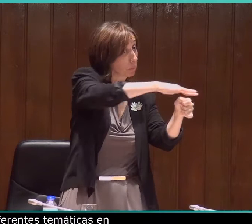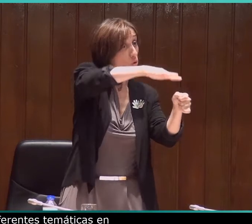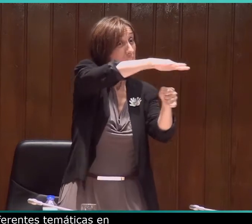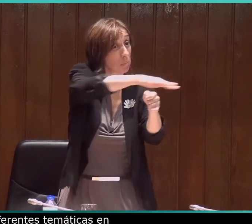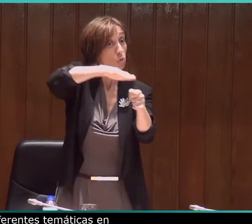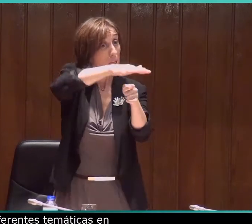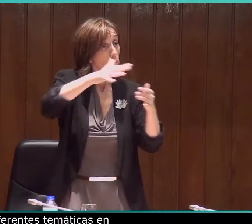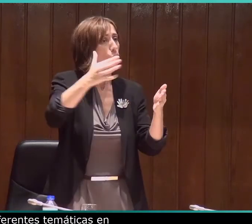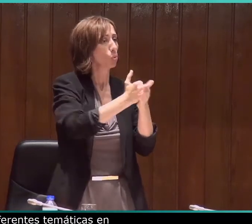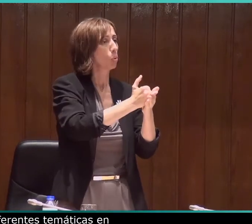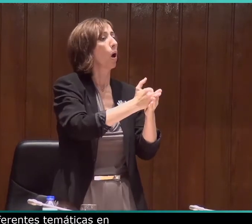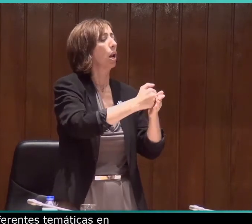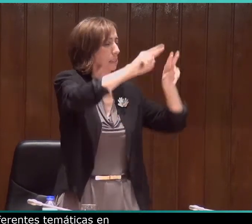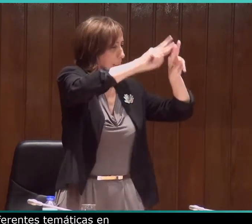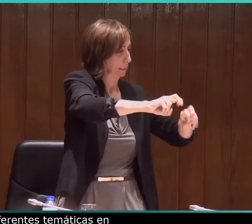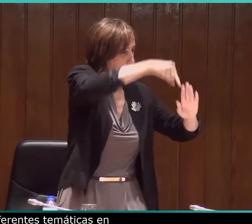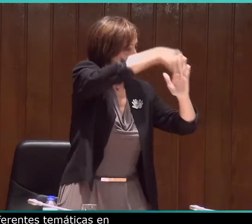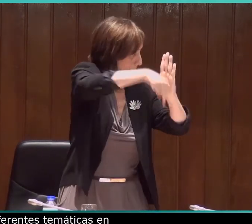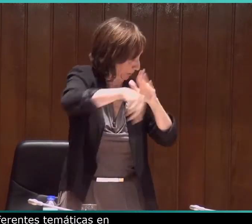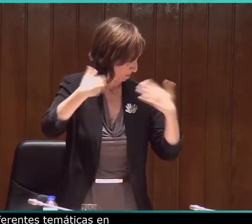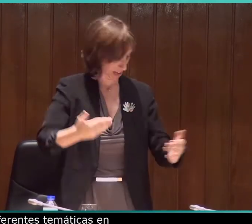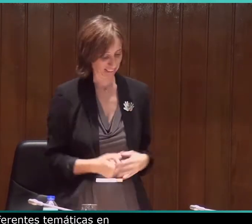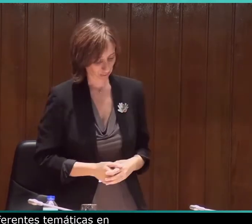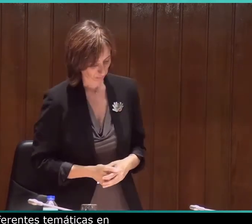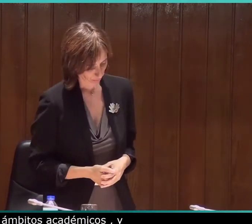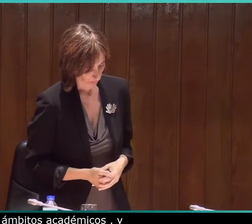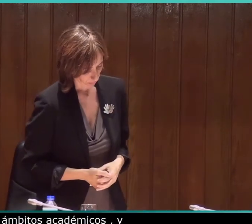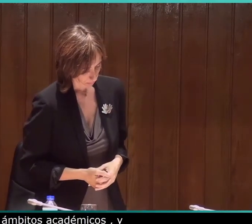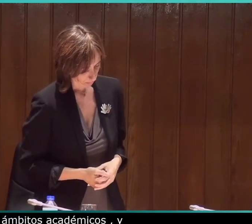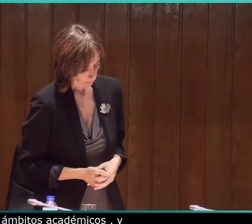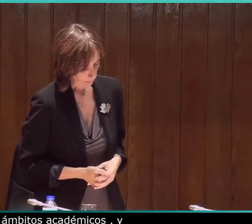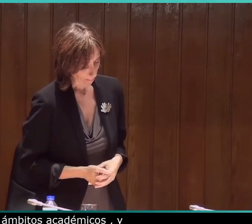hubiéramos necesitado muchísimo más tiempo para investigar las diferentes áreas del saber